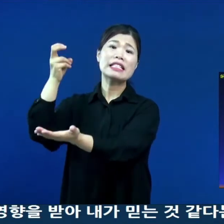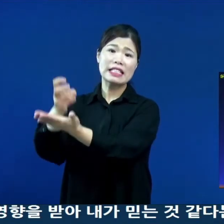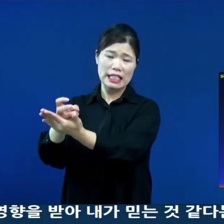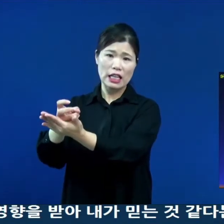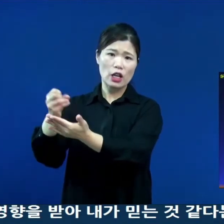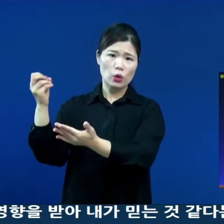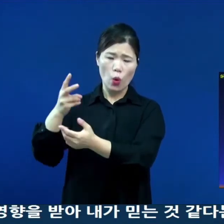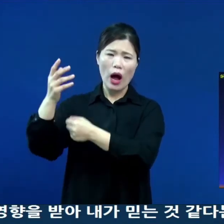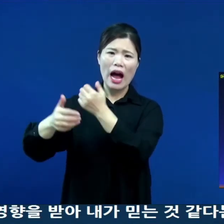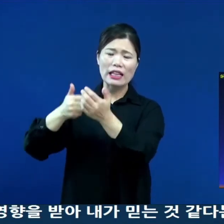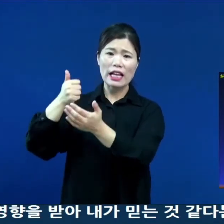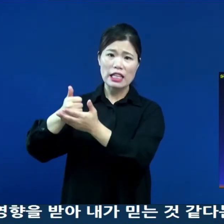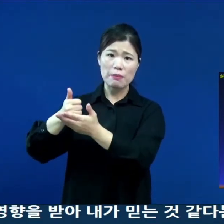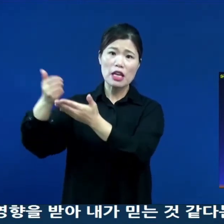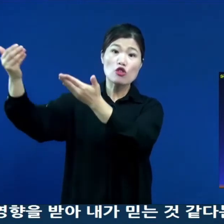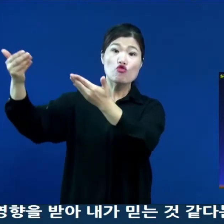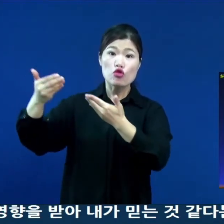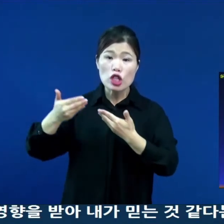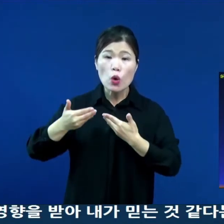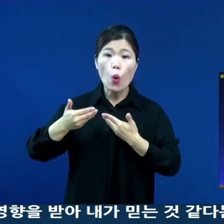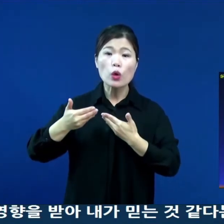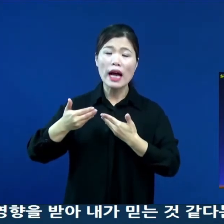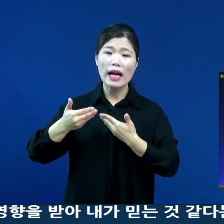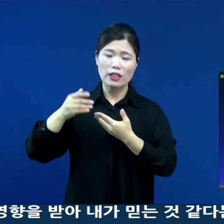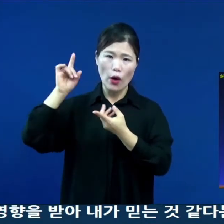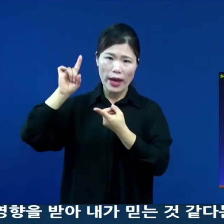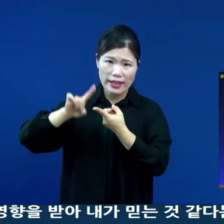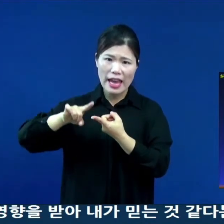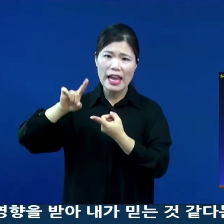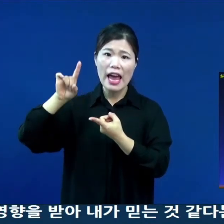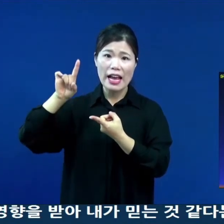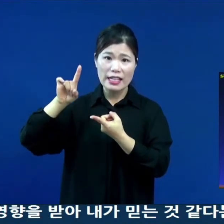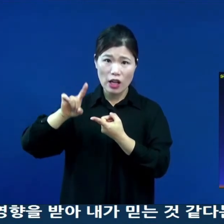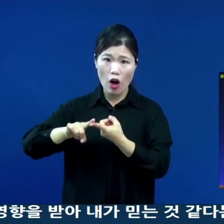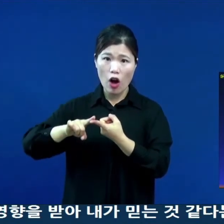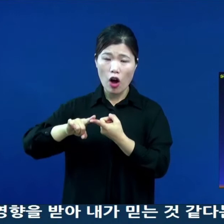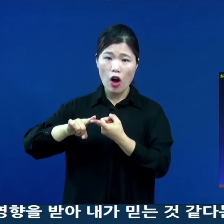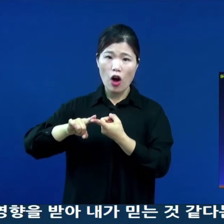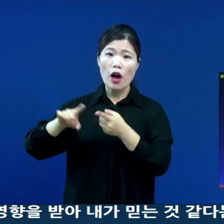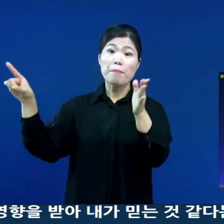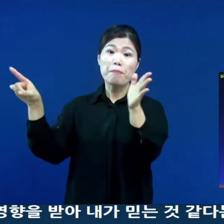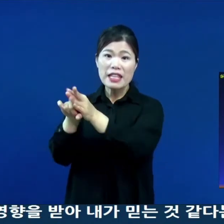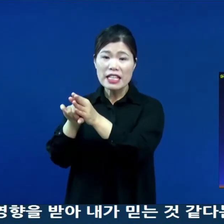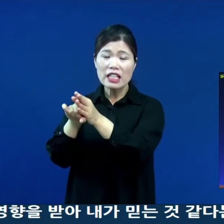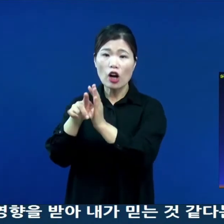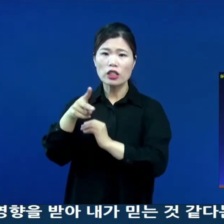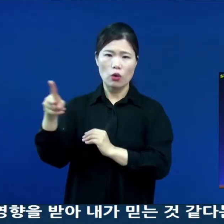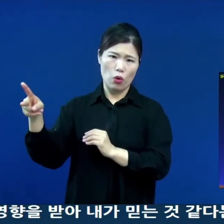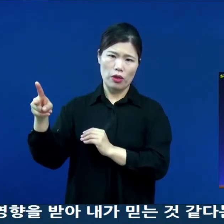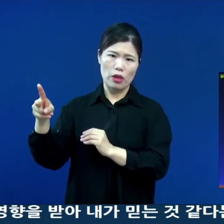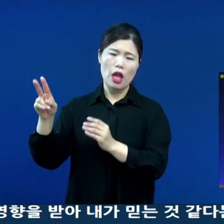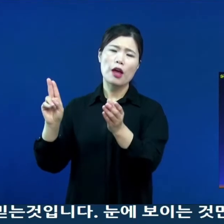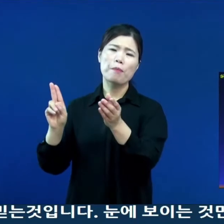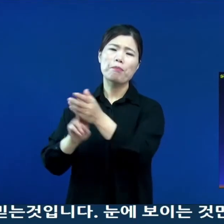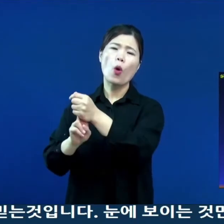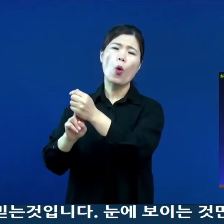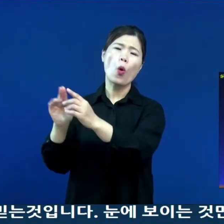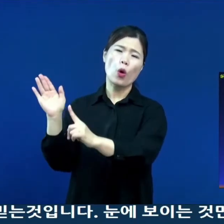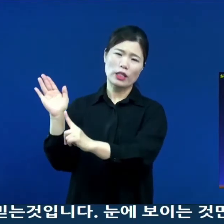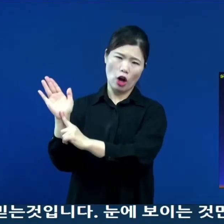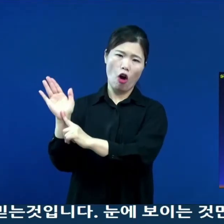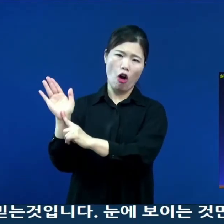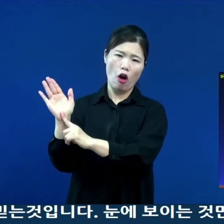진짜 주시고자 하는 것, 그것을 보고 믿는 것이 표적을 믿는 믿음의 특징입니다.